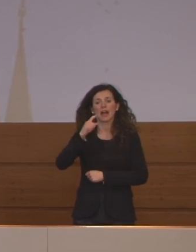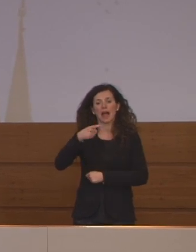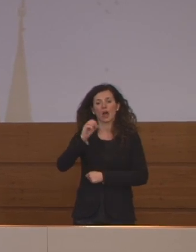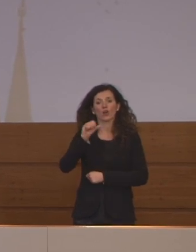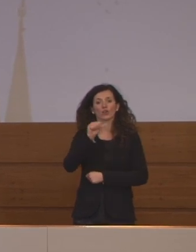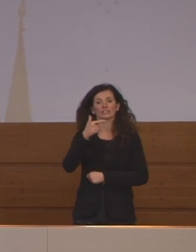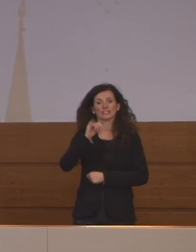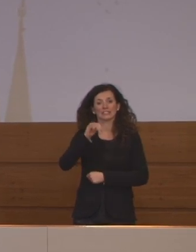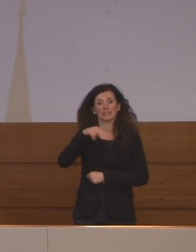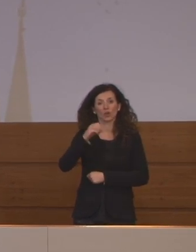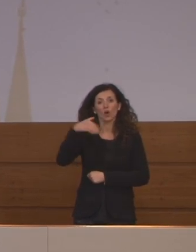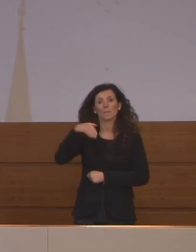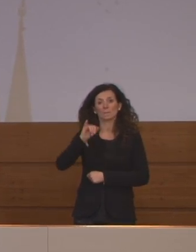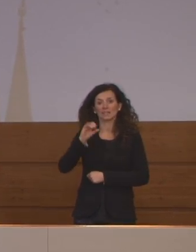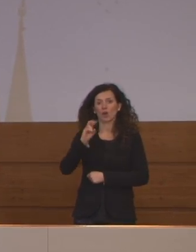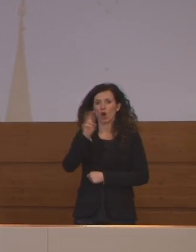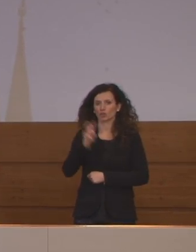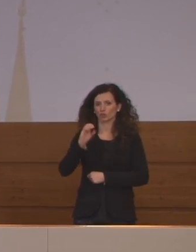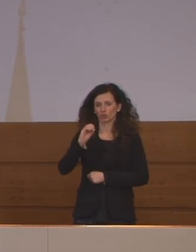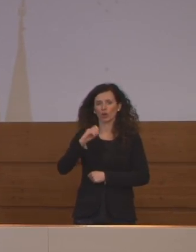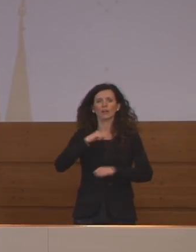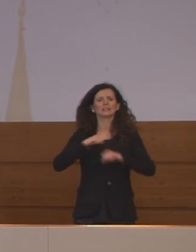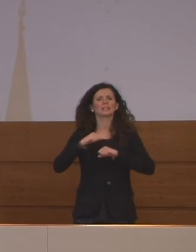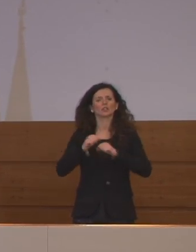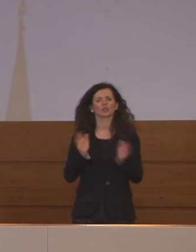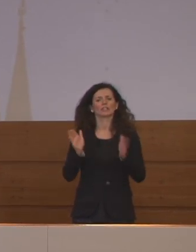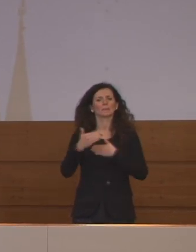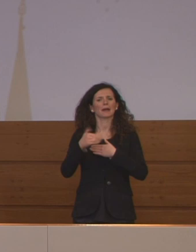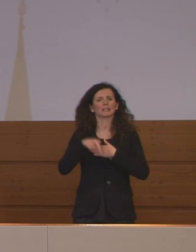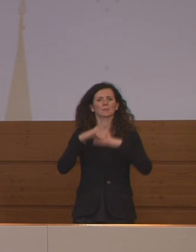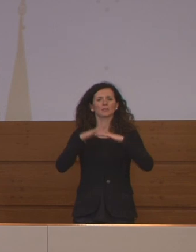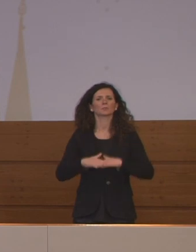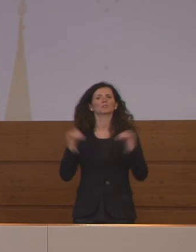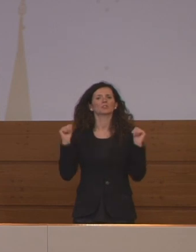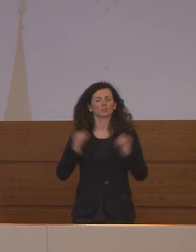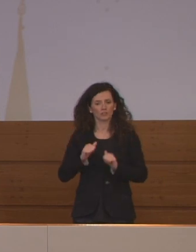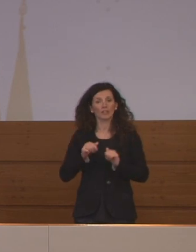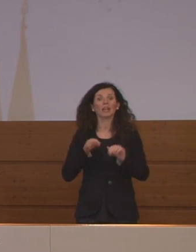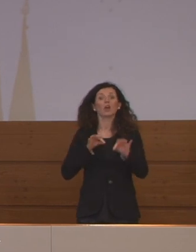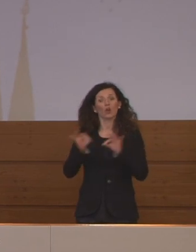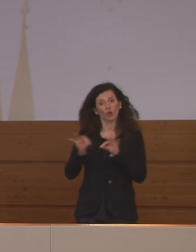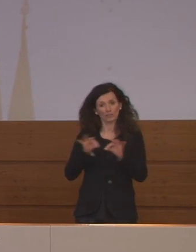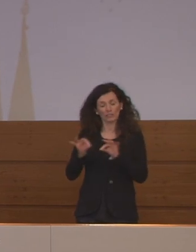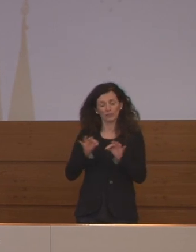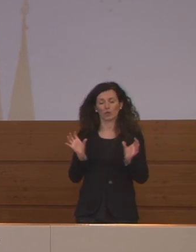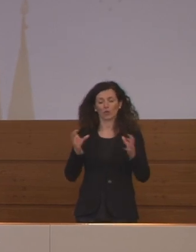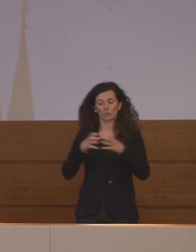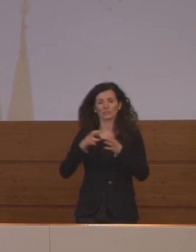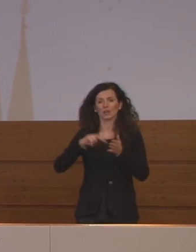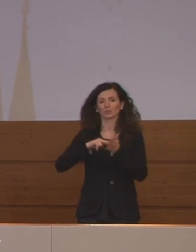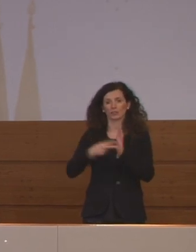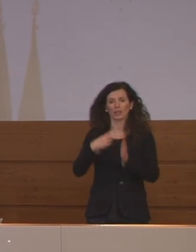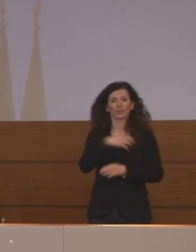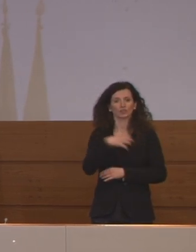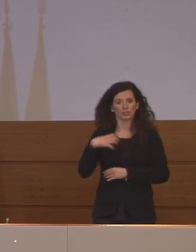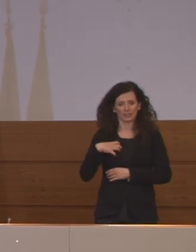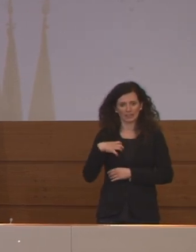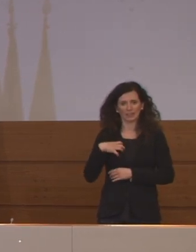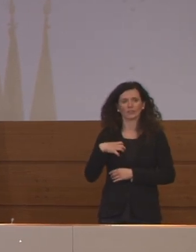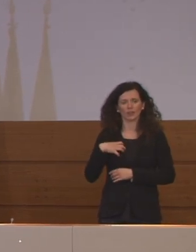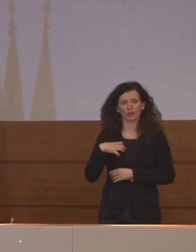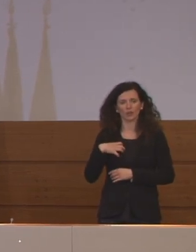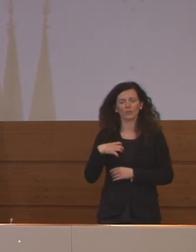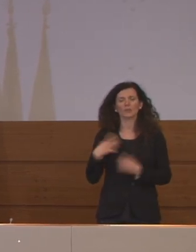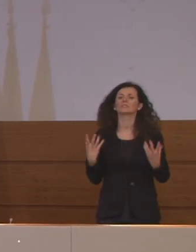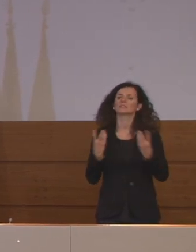miozzo direttore del dipartimento della protezione civile è coordinatore del comitato tecnico scientifico e